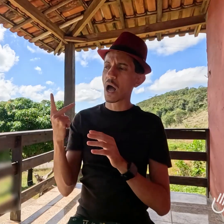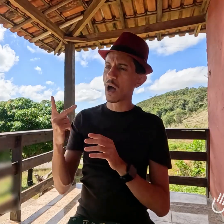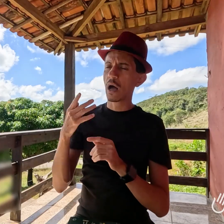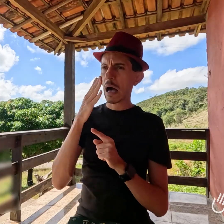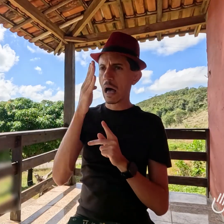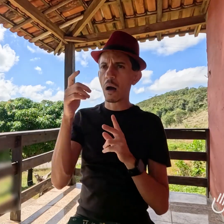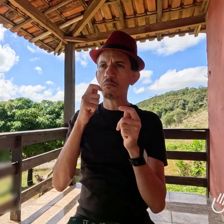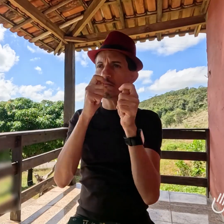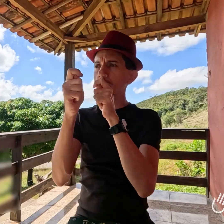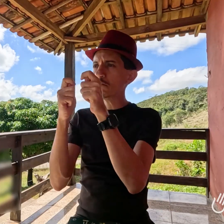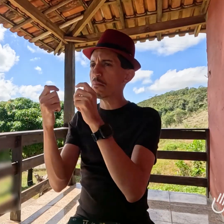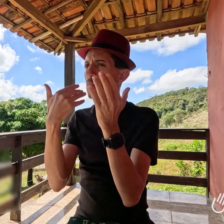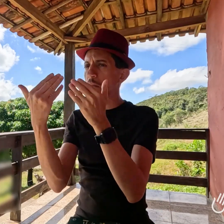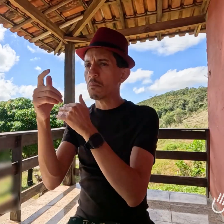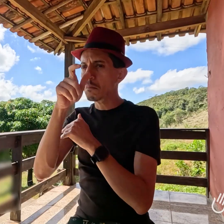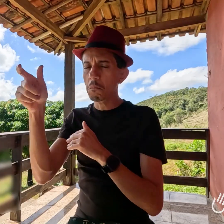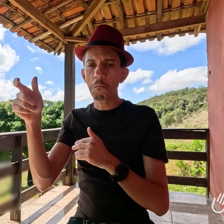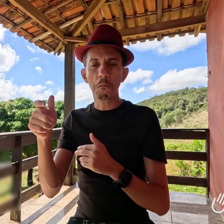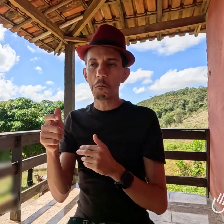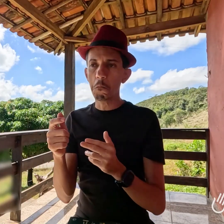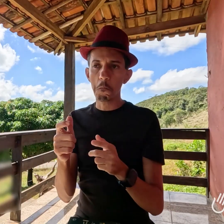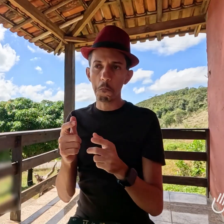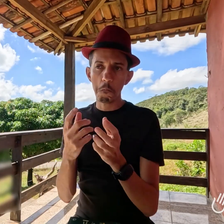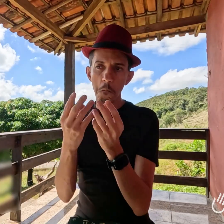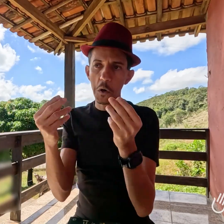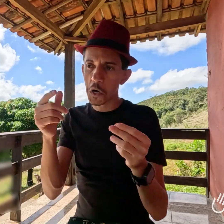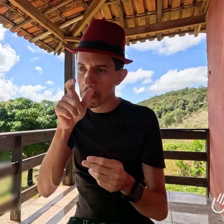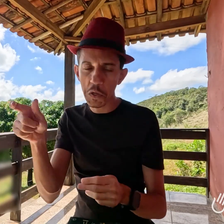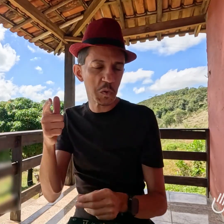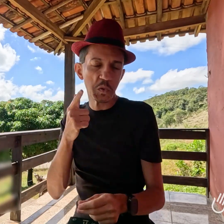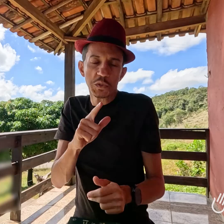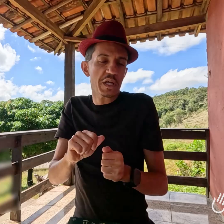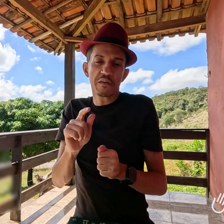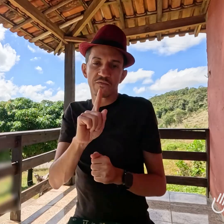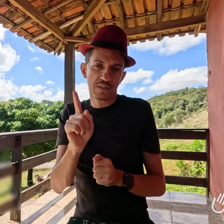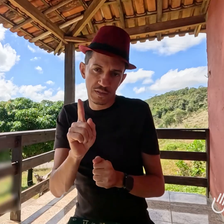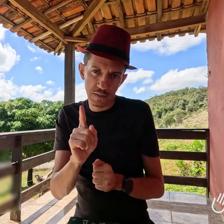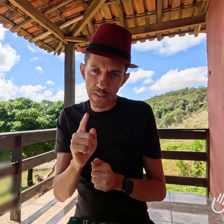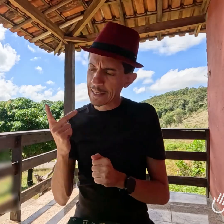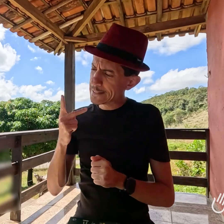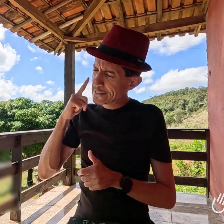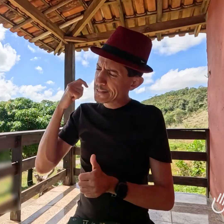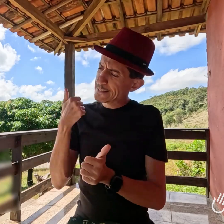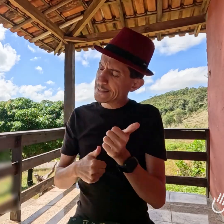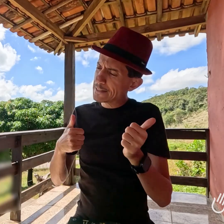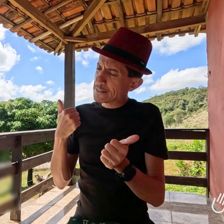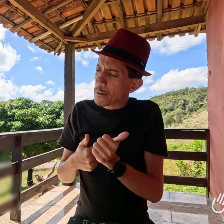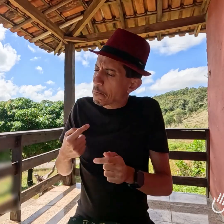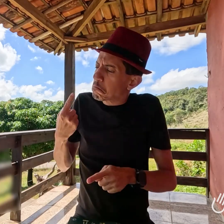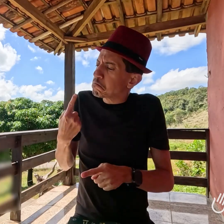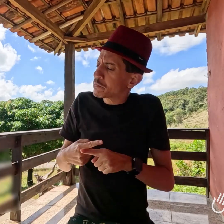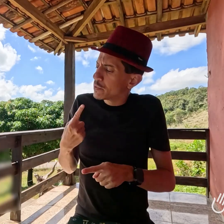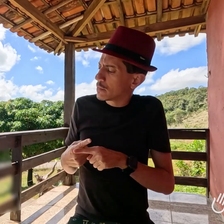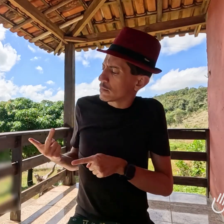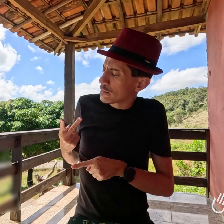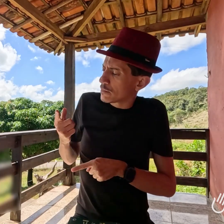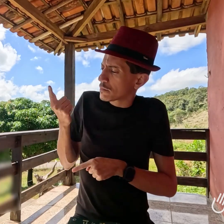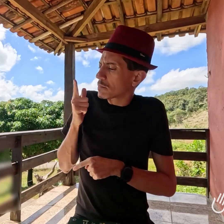fazer. A gente está só copiando aquilo que a gente está vendo na nossa mente. Mas nós percebemos que, embora algumas pessoas